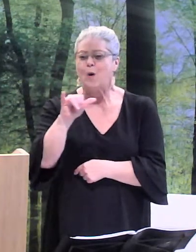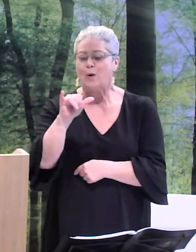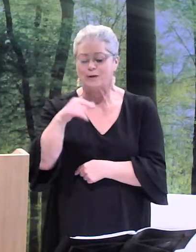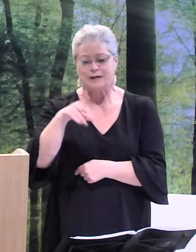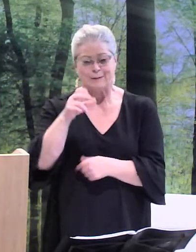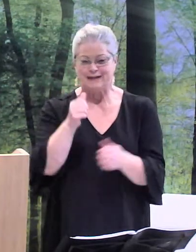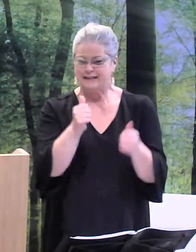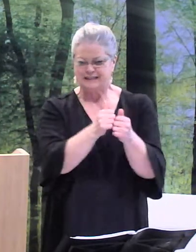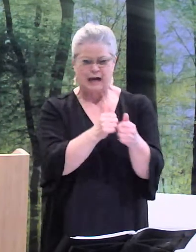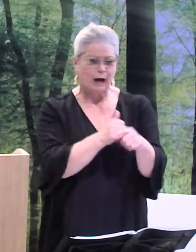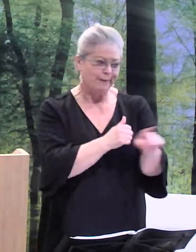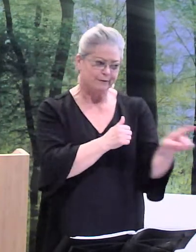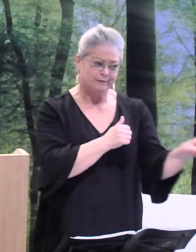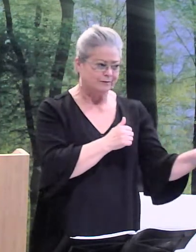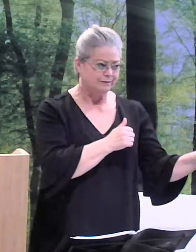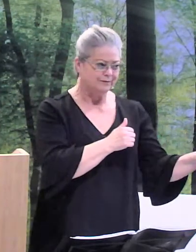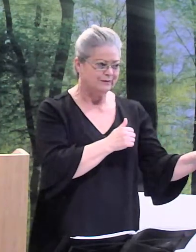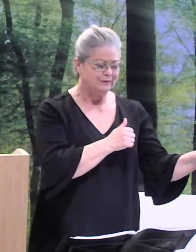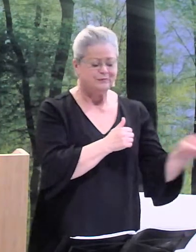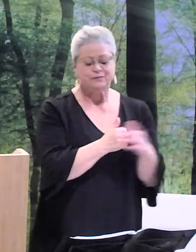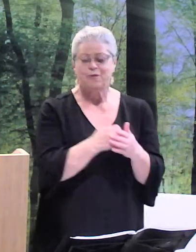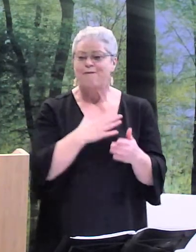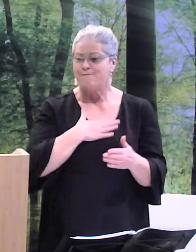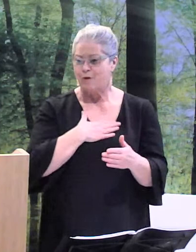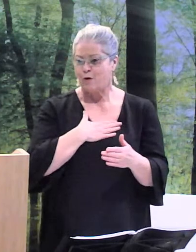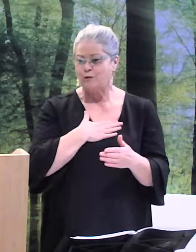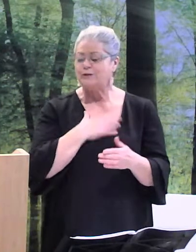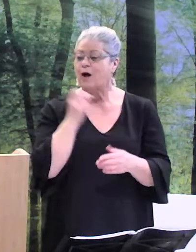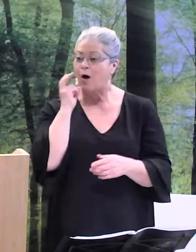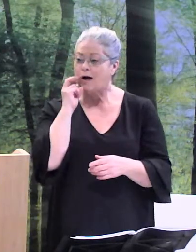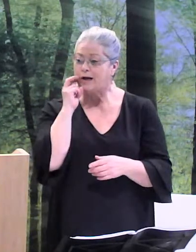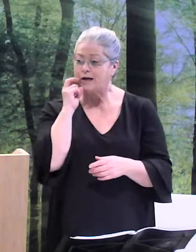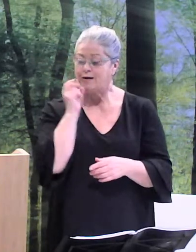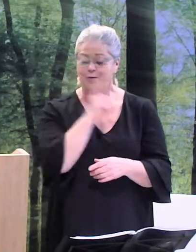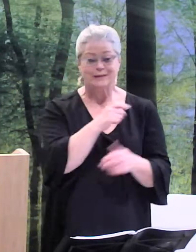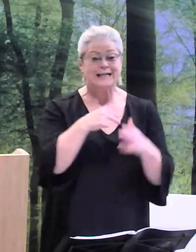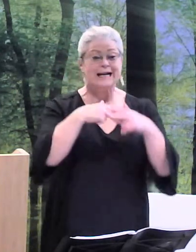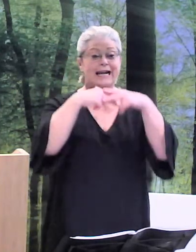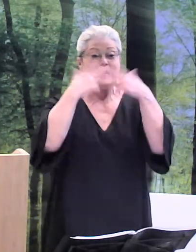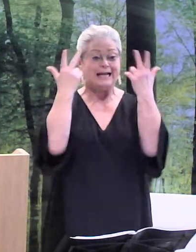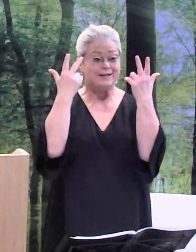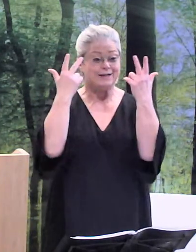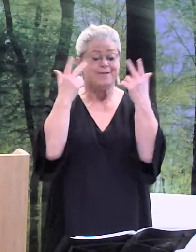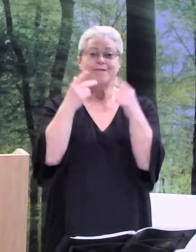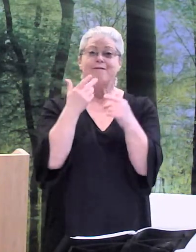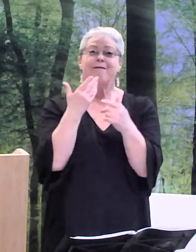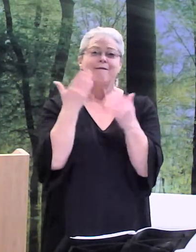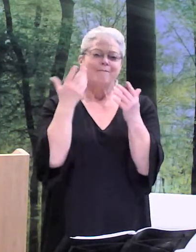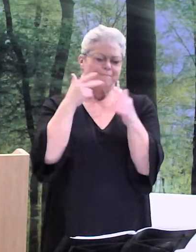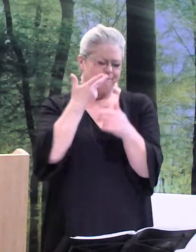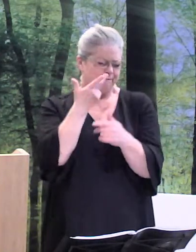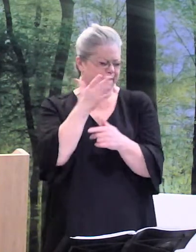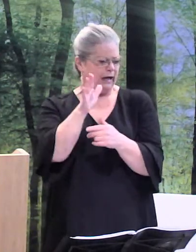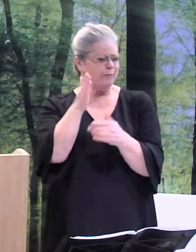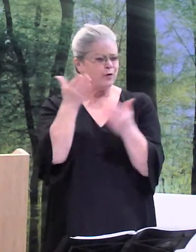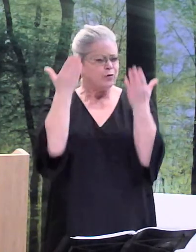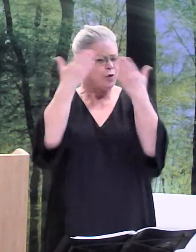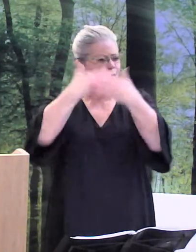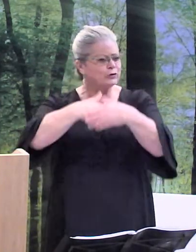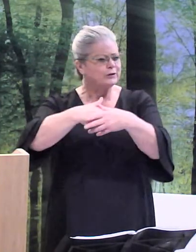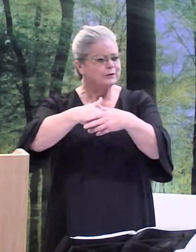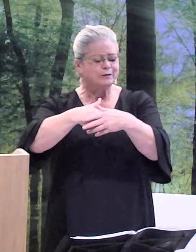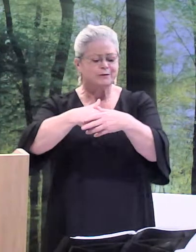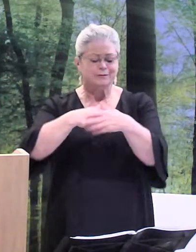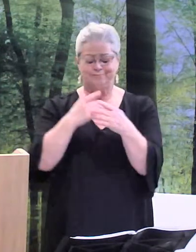meer samen te zijn. Voor ons, Henri, was je een licht voor vreemde duisternis.